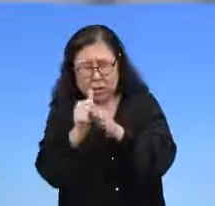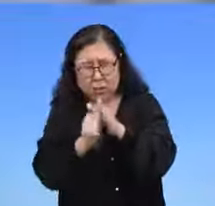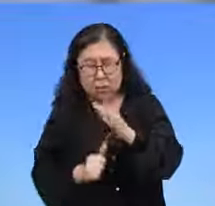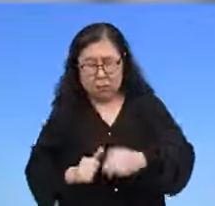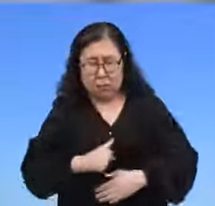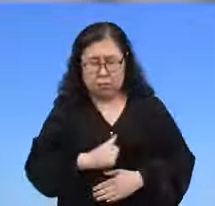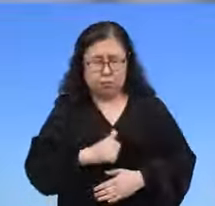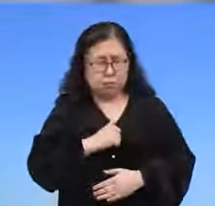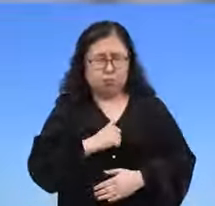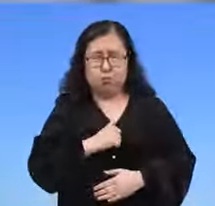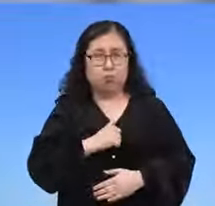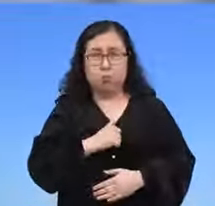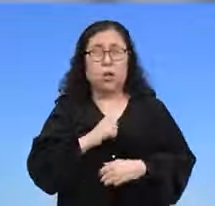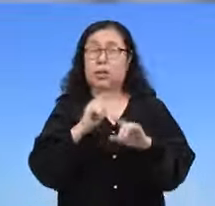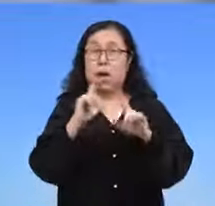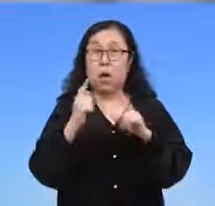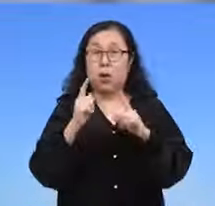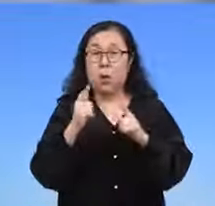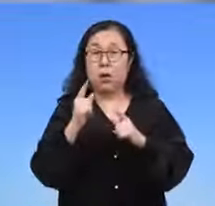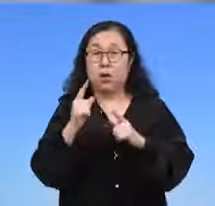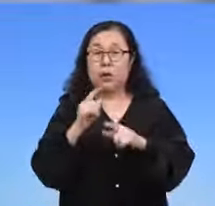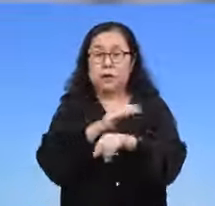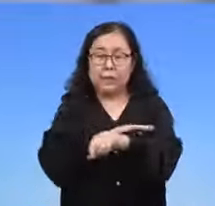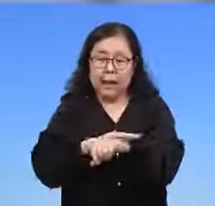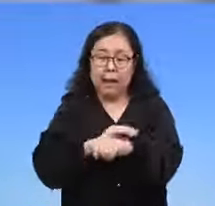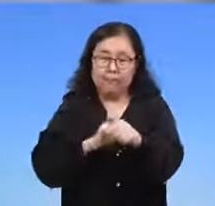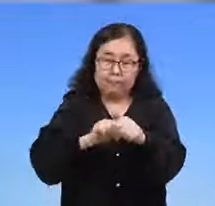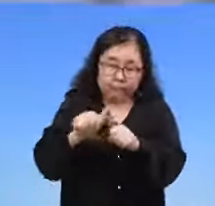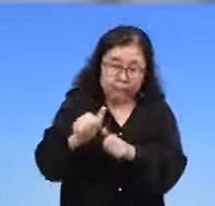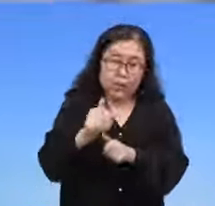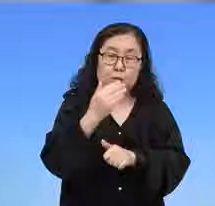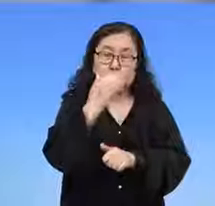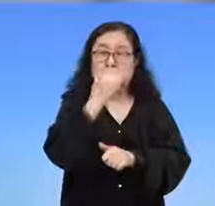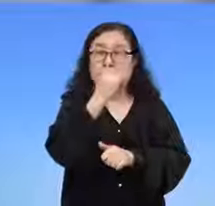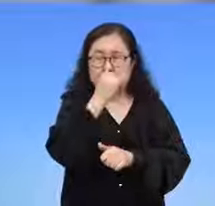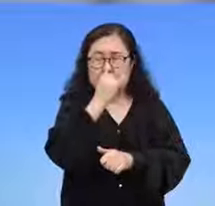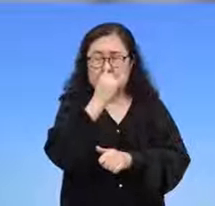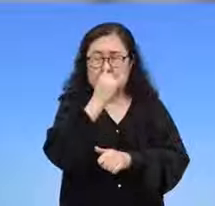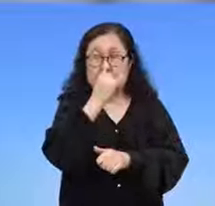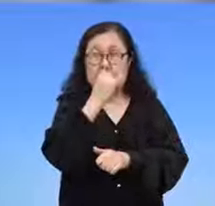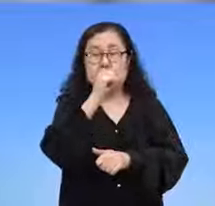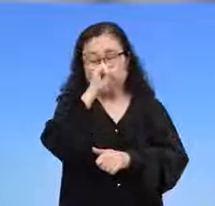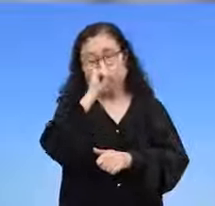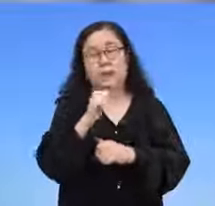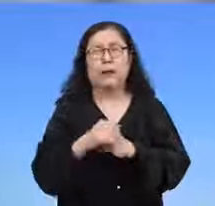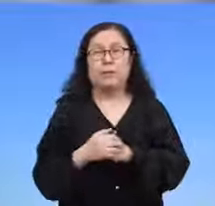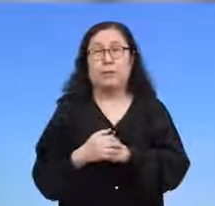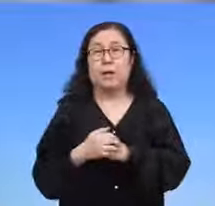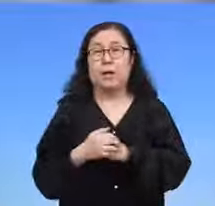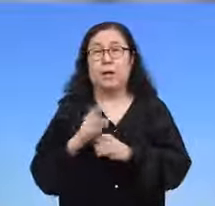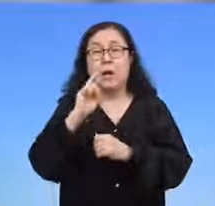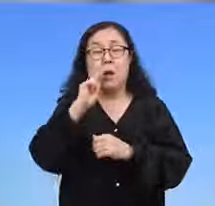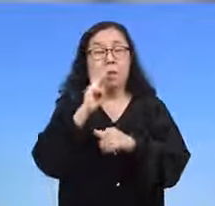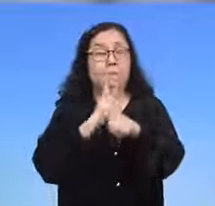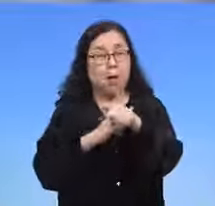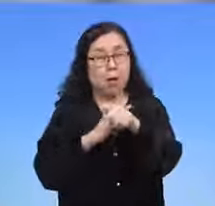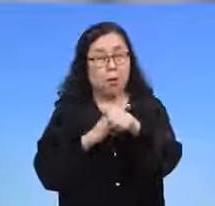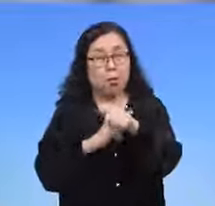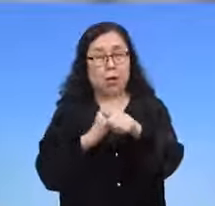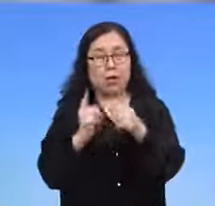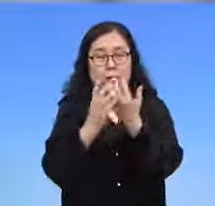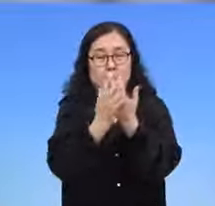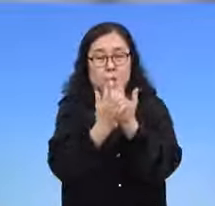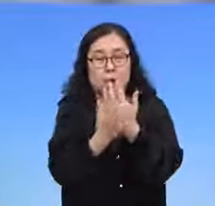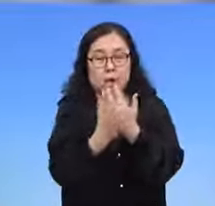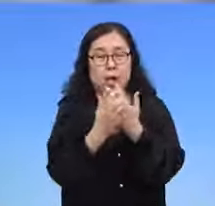함몰돼서 분노하고 울분하지 않고 그것을 잘 헤쳐나갈 수 있다. 그래서 저는 이런 사도 바울의 모습과 그